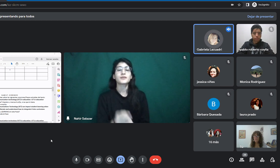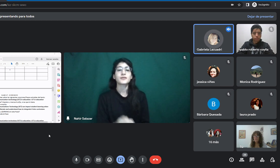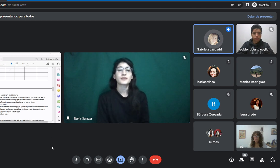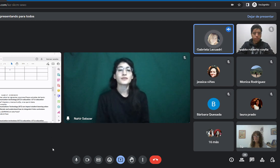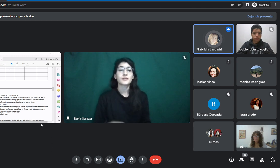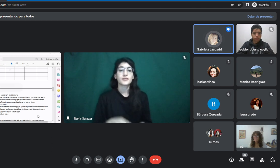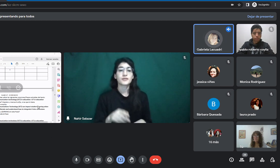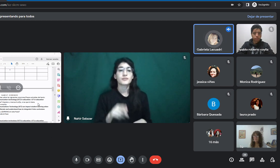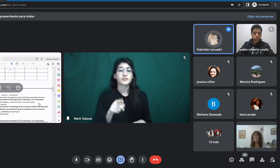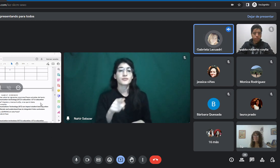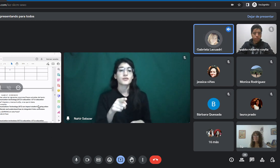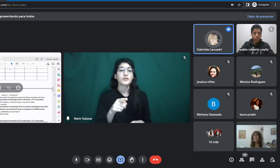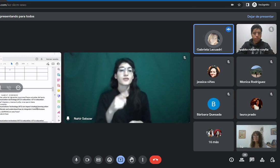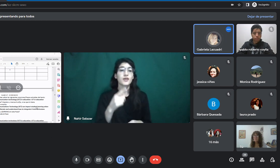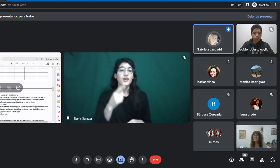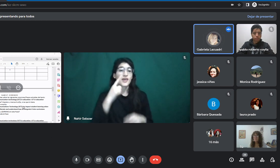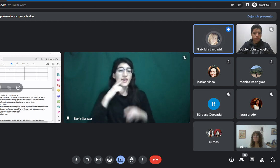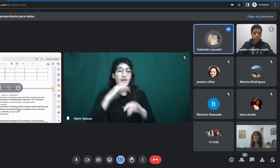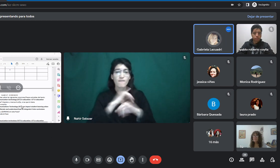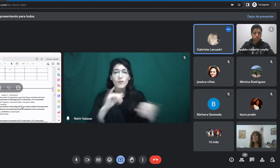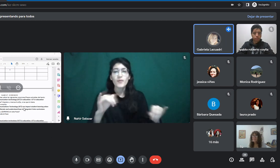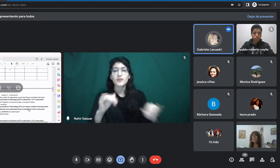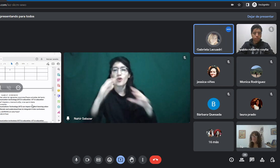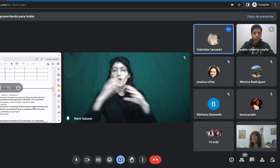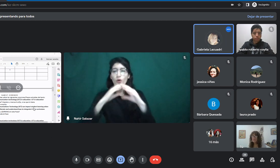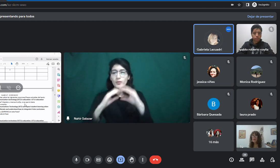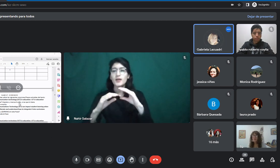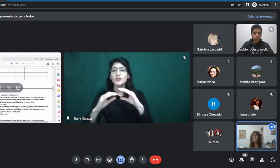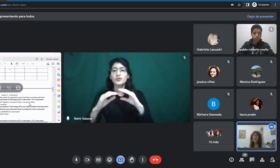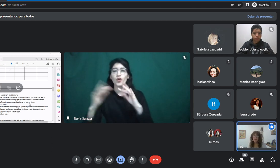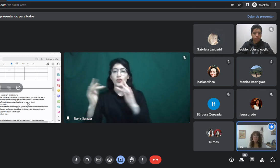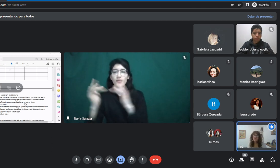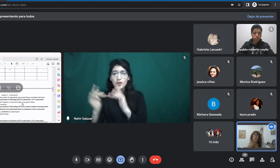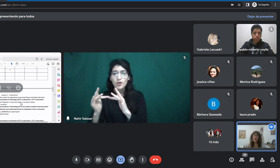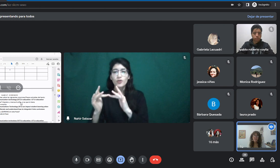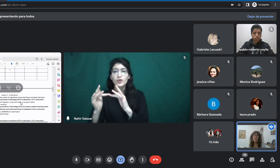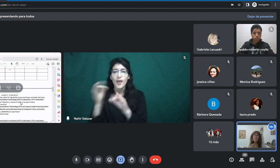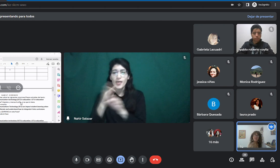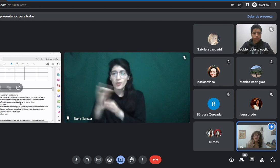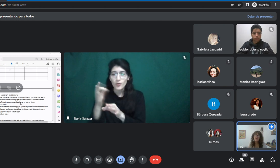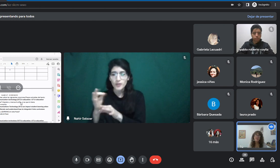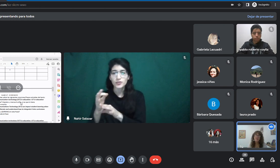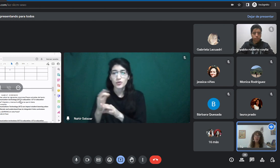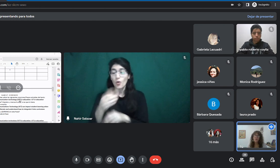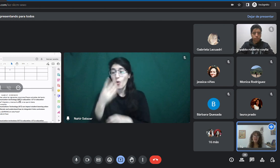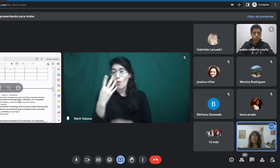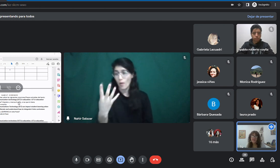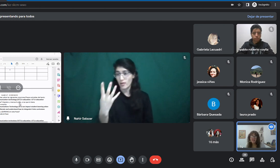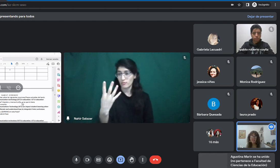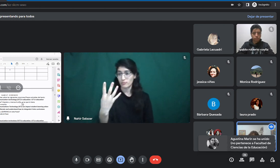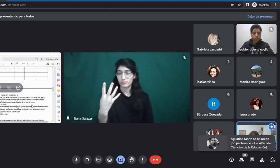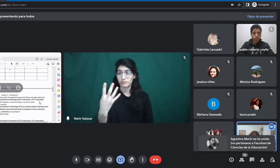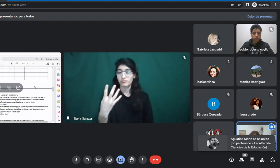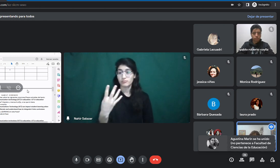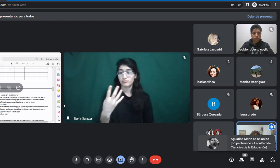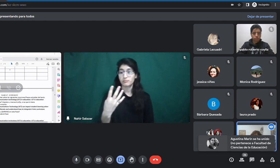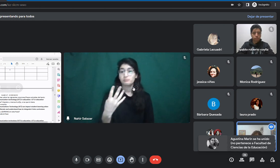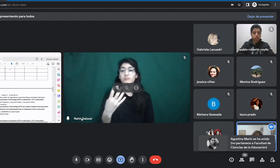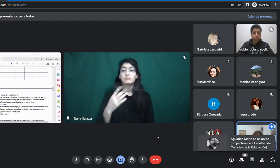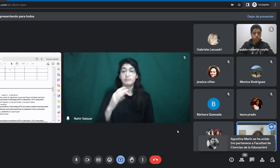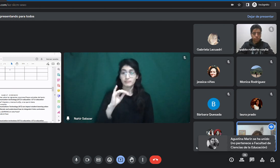information, communication, technology y education. Cuatro. Bien, esos cuatro pueden también tener en cuenta la sigla